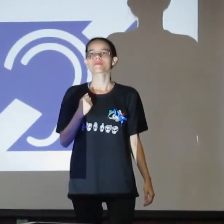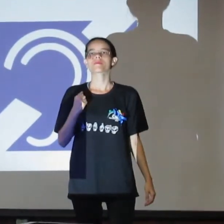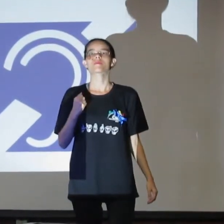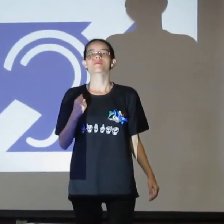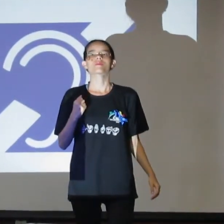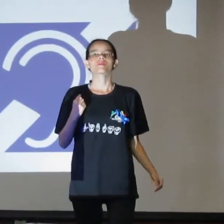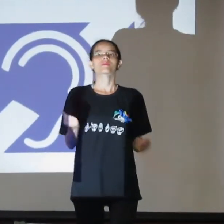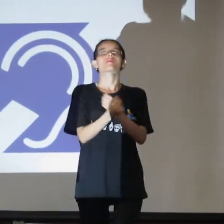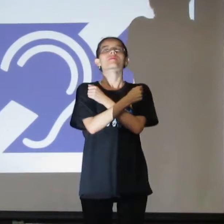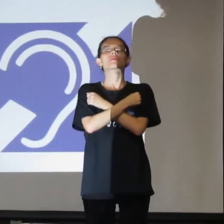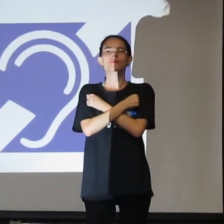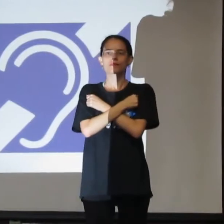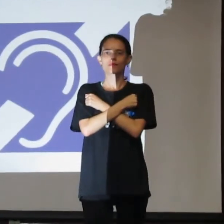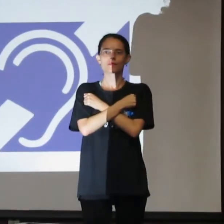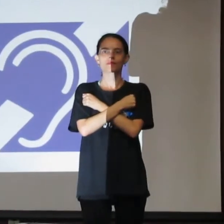Vamos abraçar